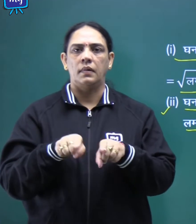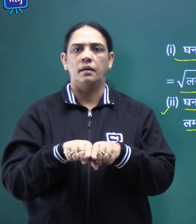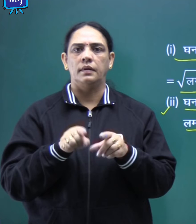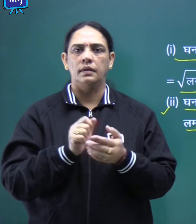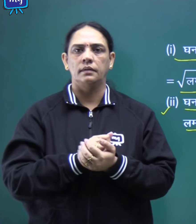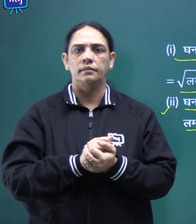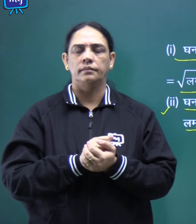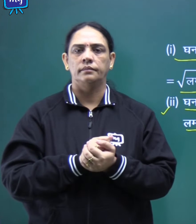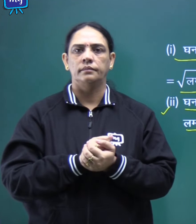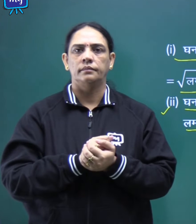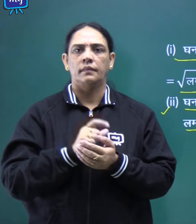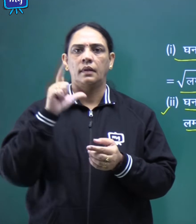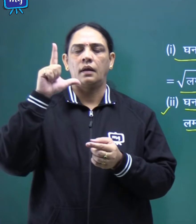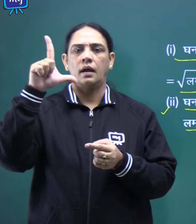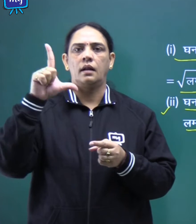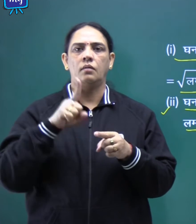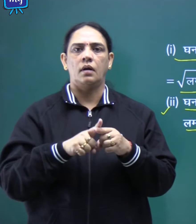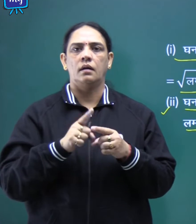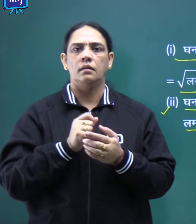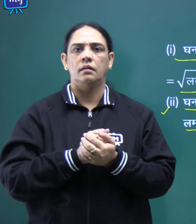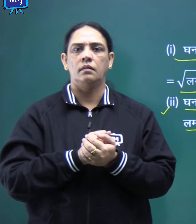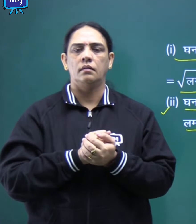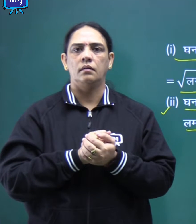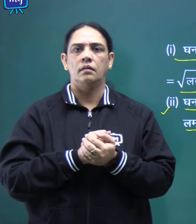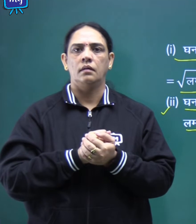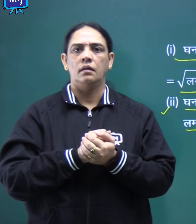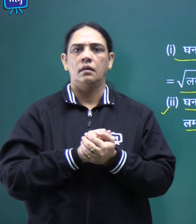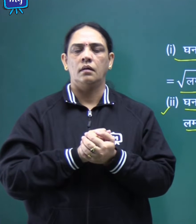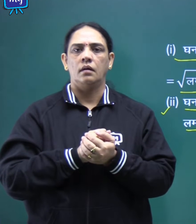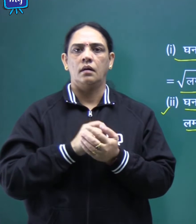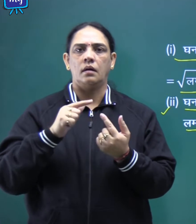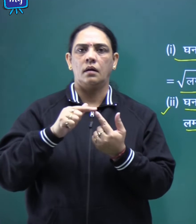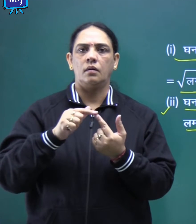बराबर l गुणा अंडर रूट 3